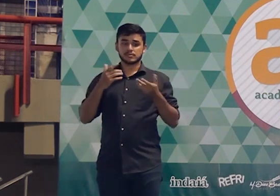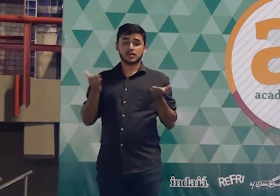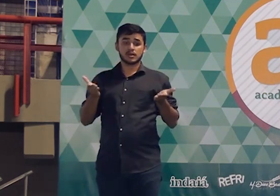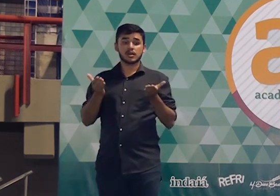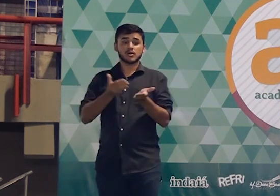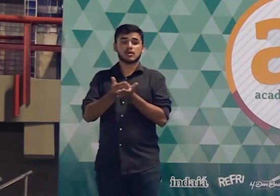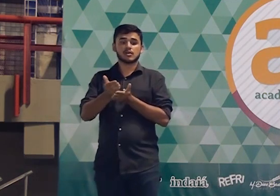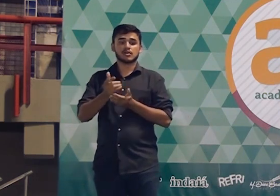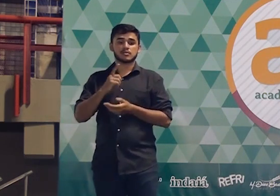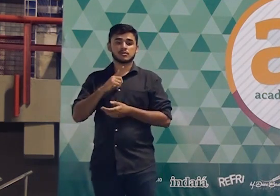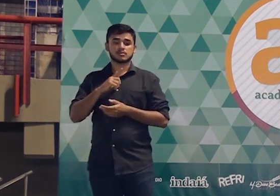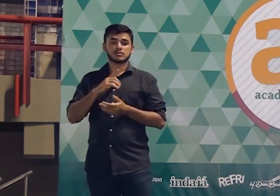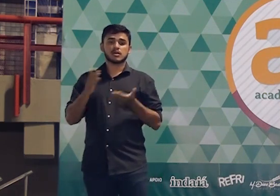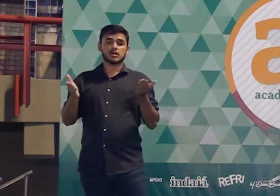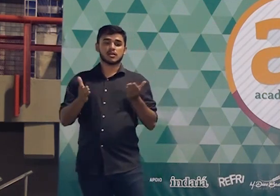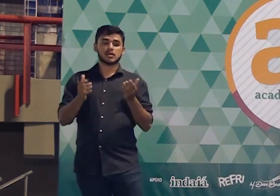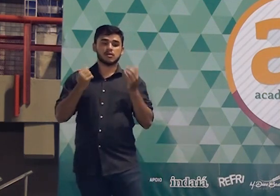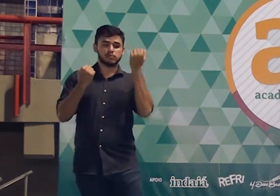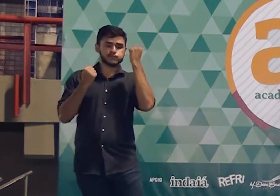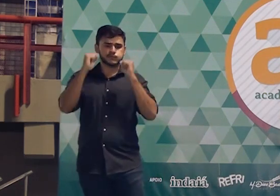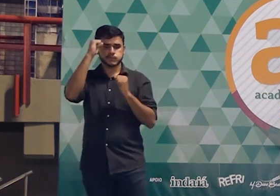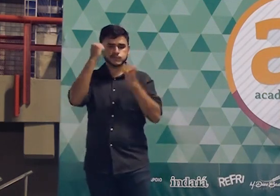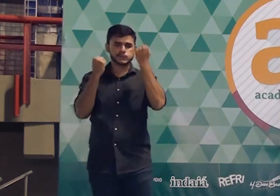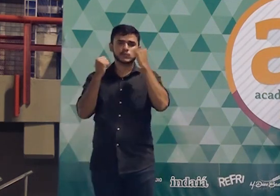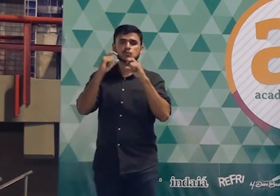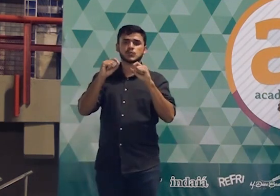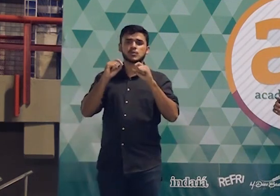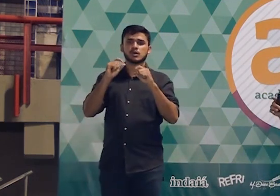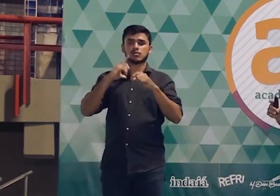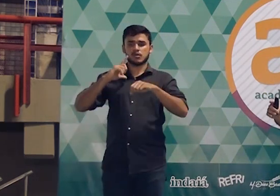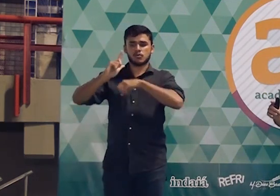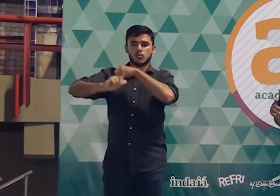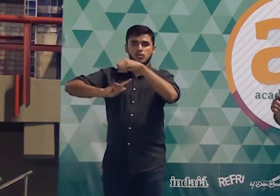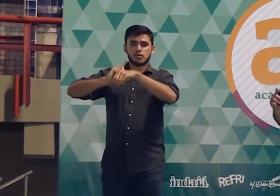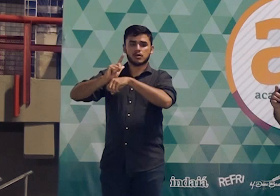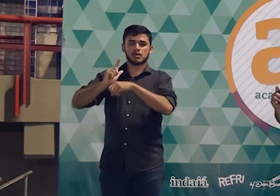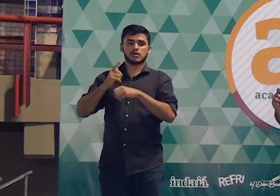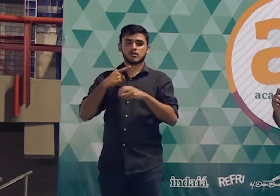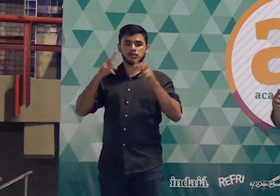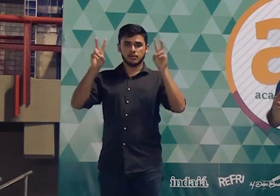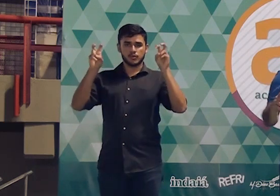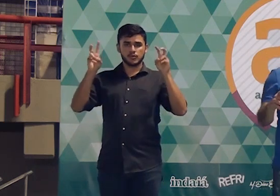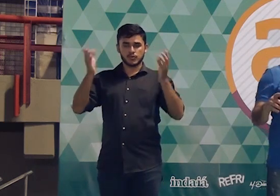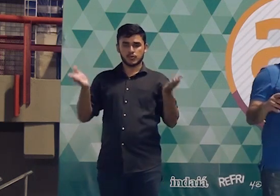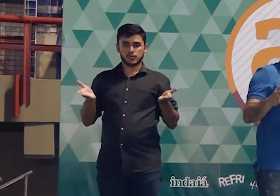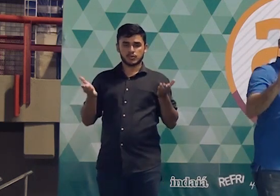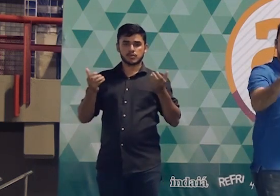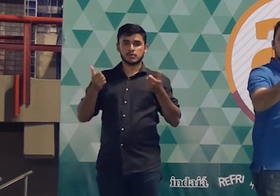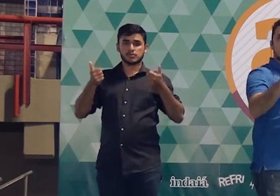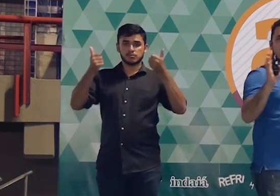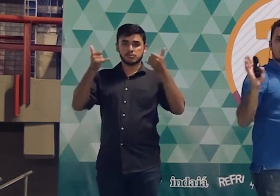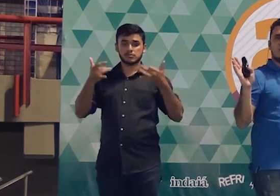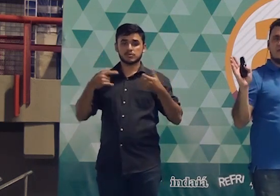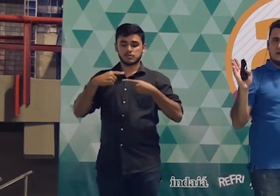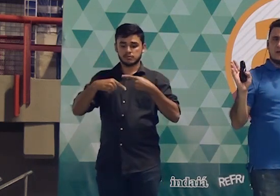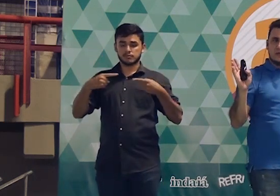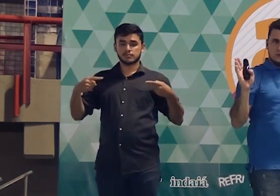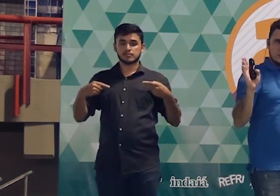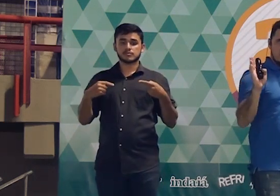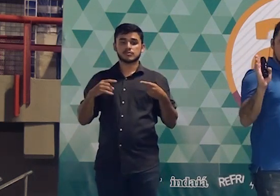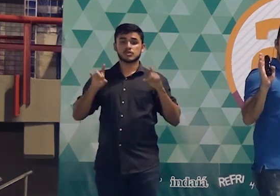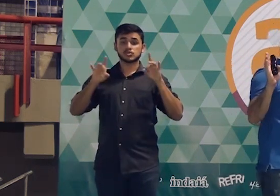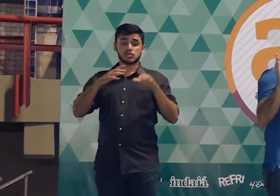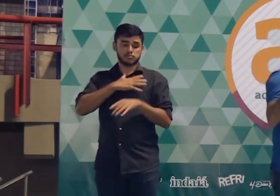meninada, a gente começa um outro processo da indústria, que já é a globalização, mas eu não vou falar disso hoje, porque o nosso material só vai até o final